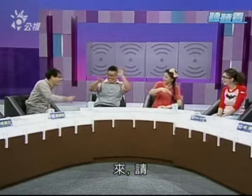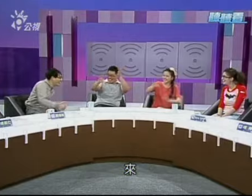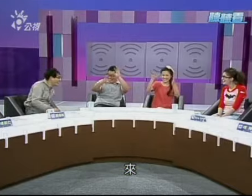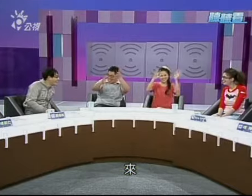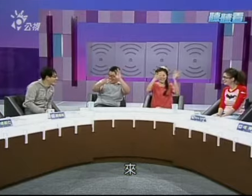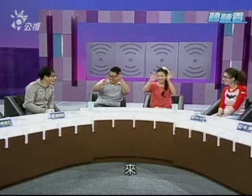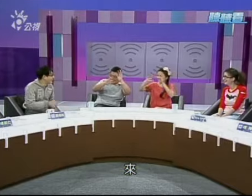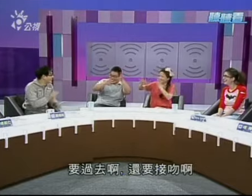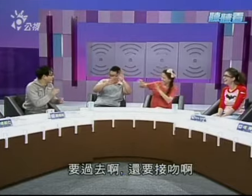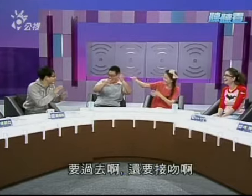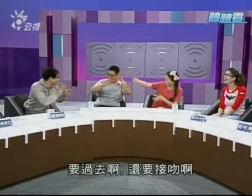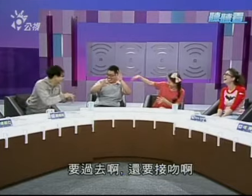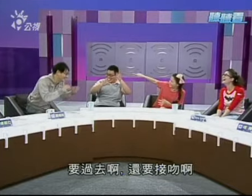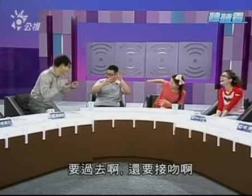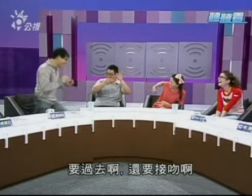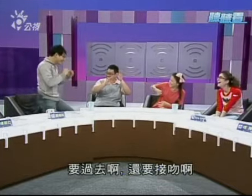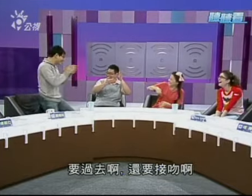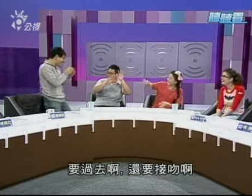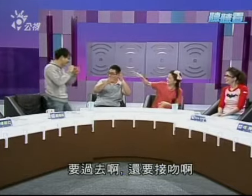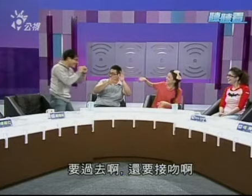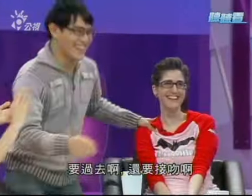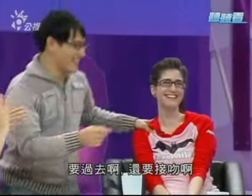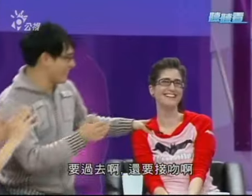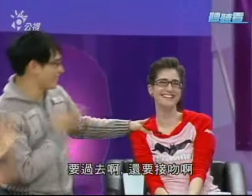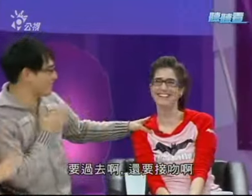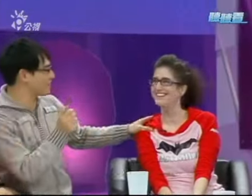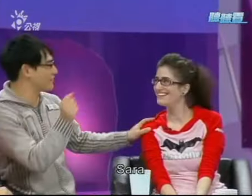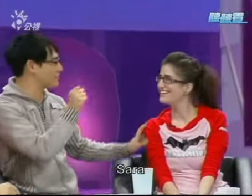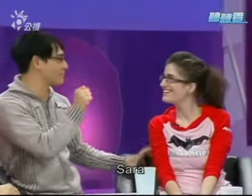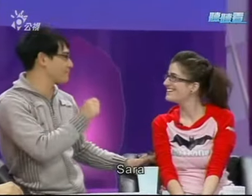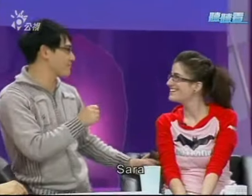要过去啊还要接吻啊对Sara